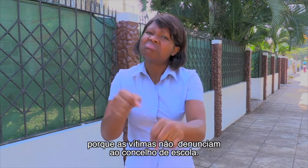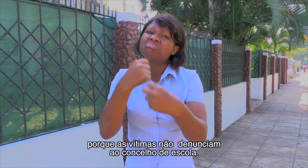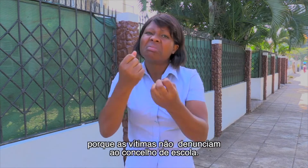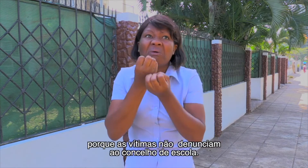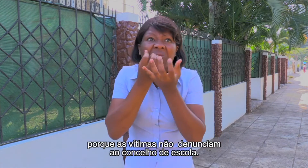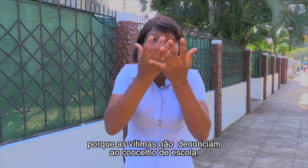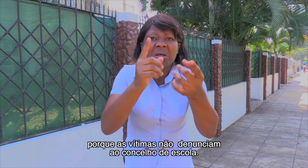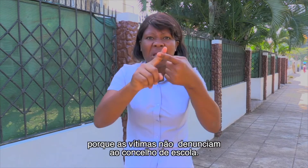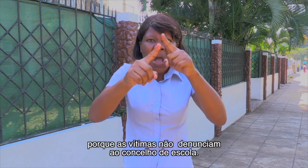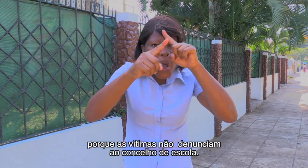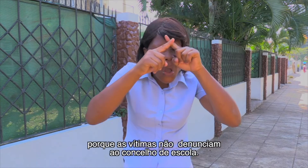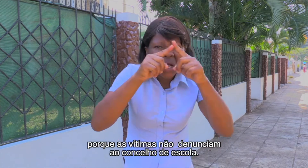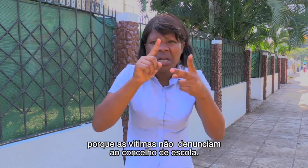ao conselho de escola.